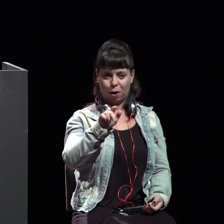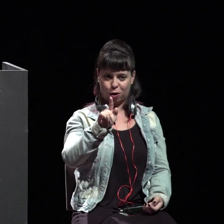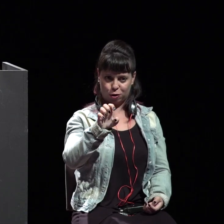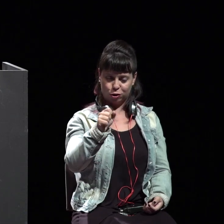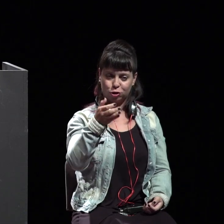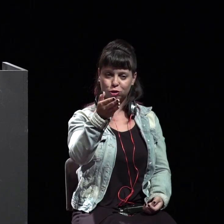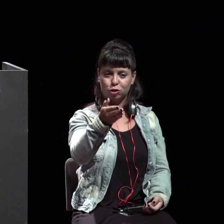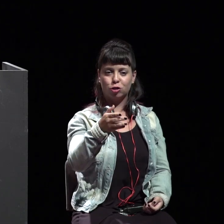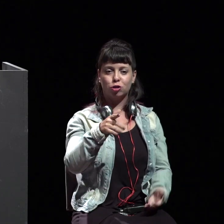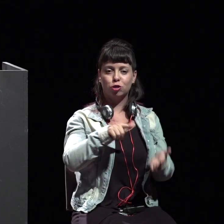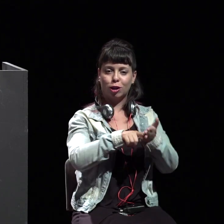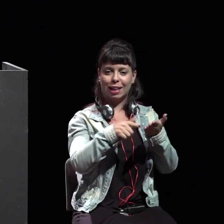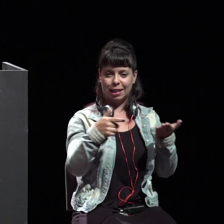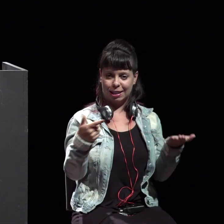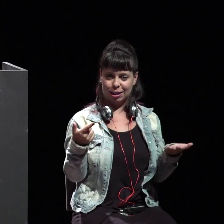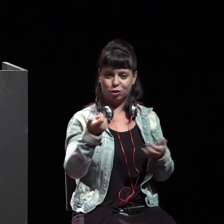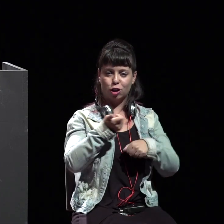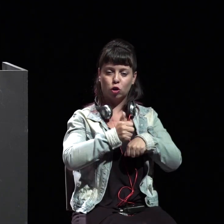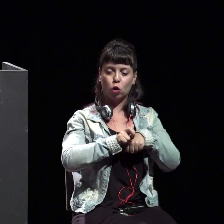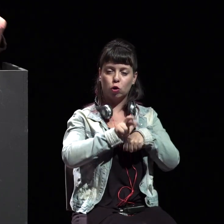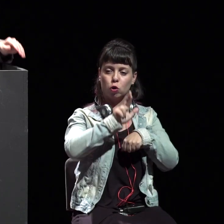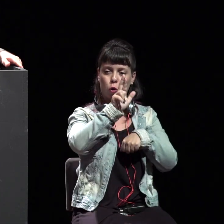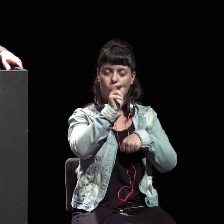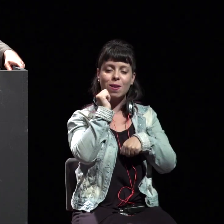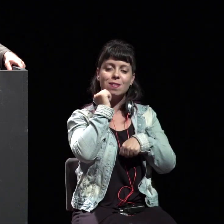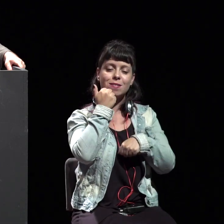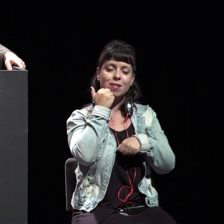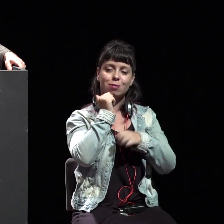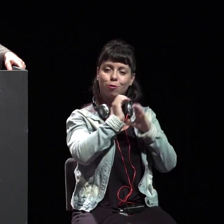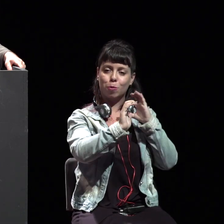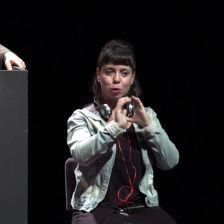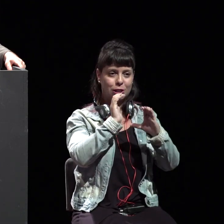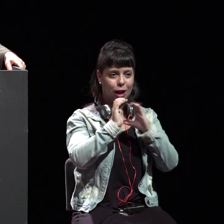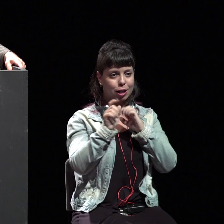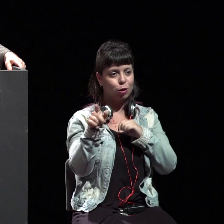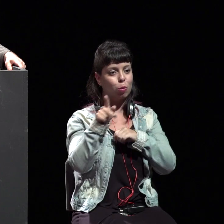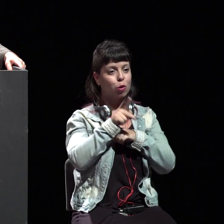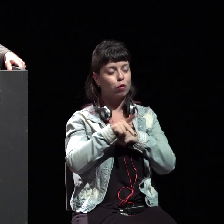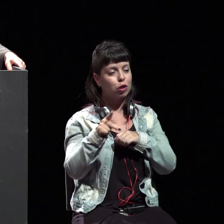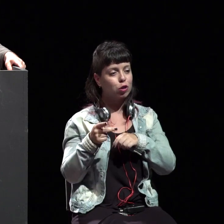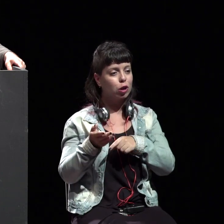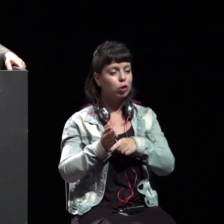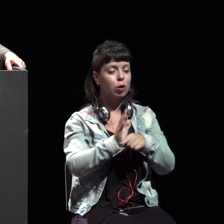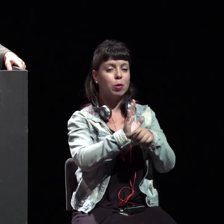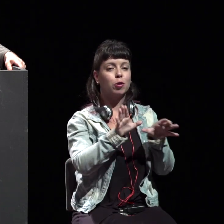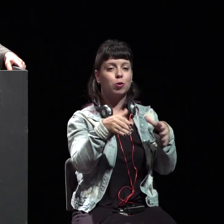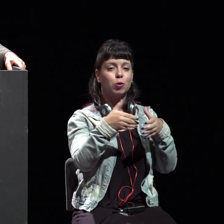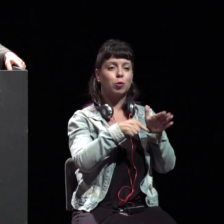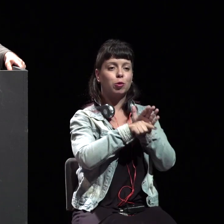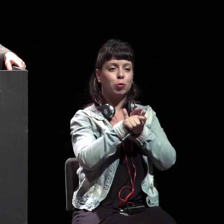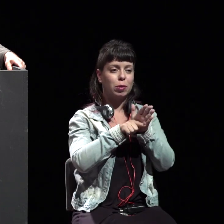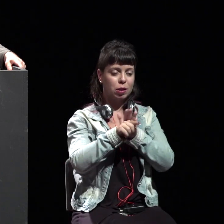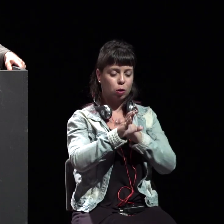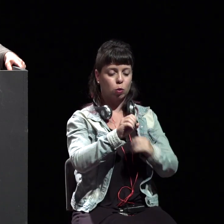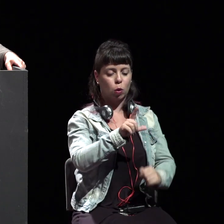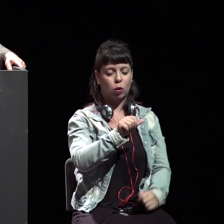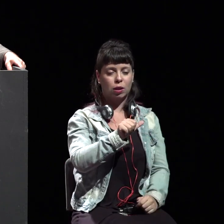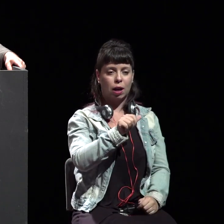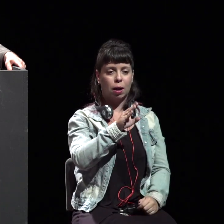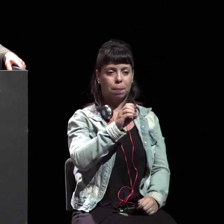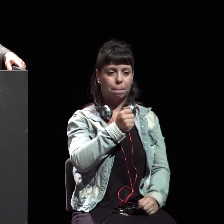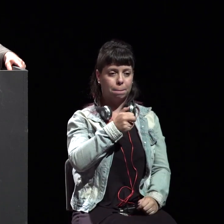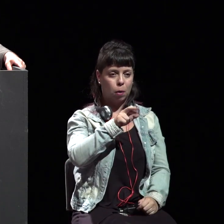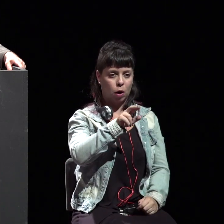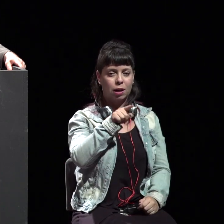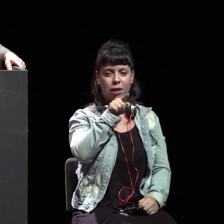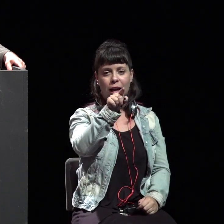é jornalista, doutora em Ciências da Comunicação, professora colaboradora do grupo de pesquisa Colabor, da Escola de